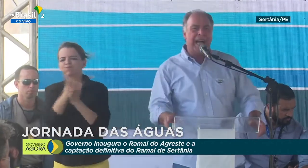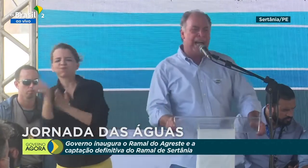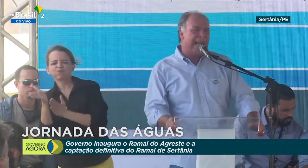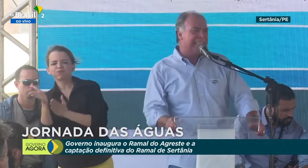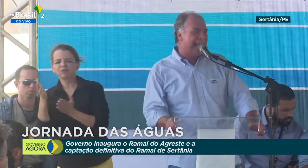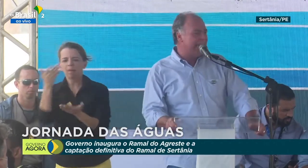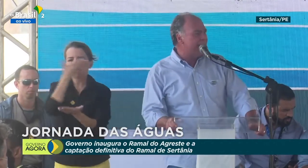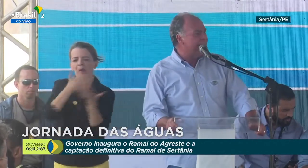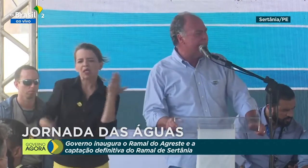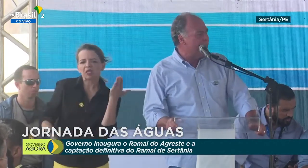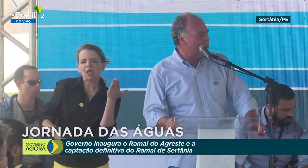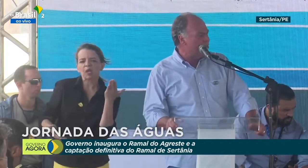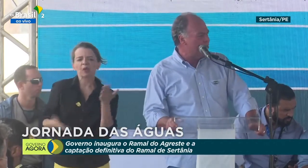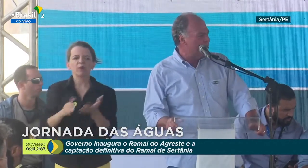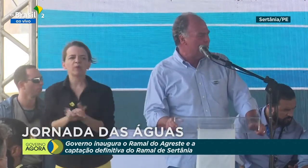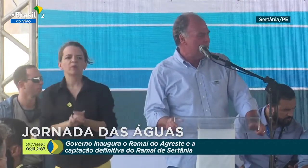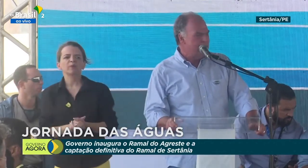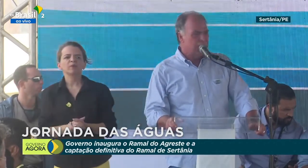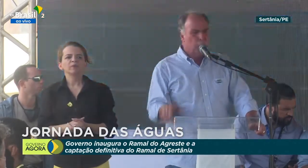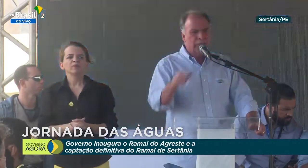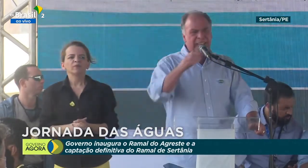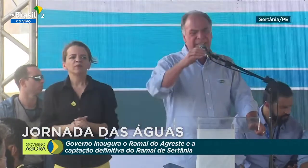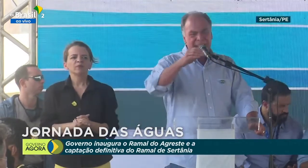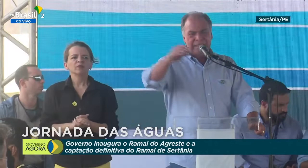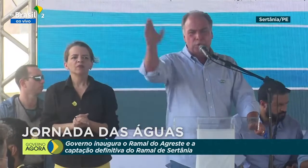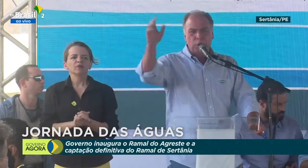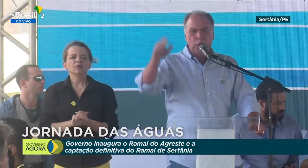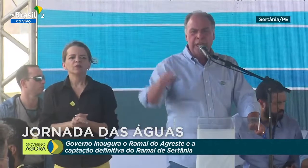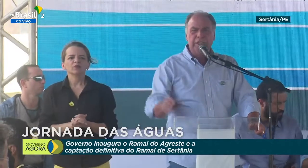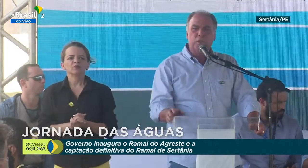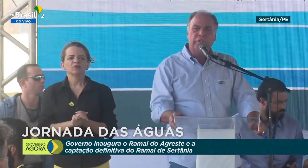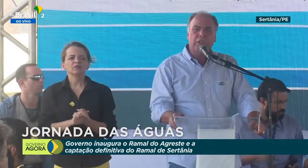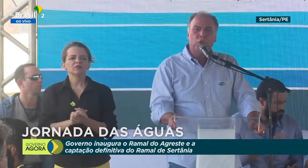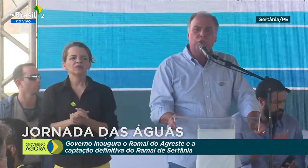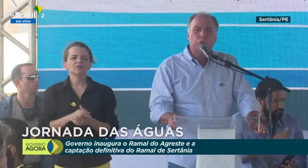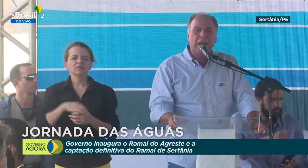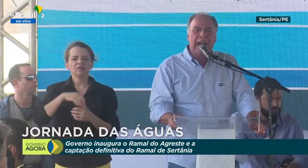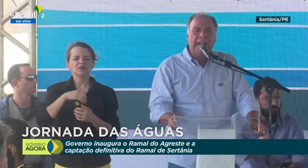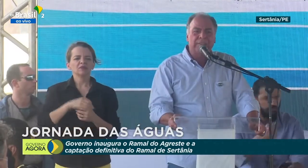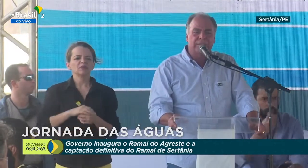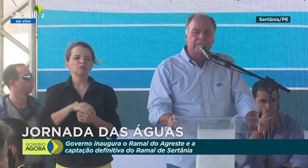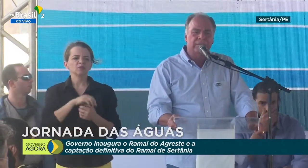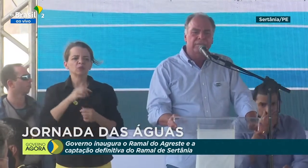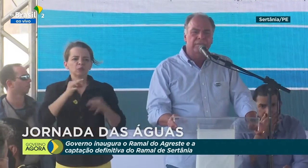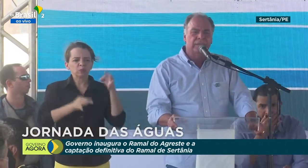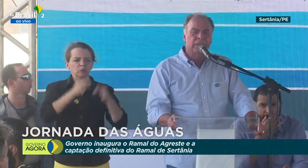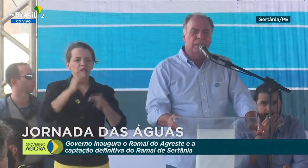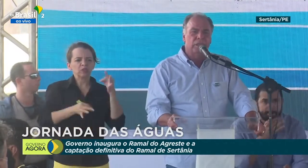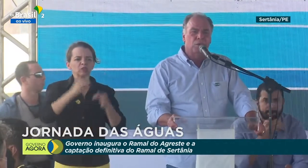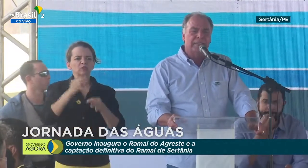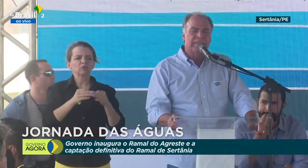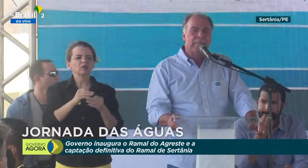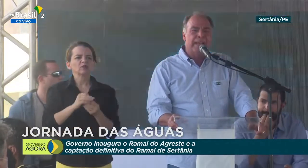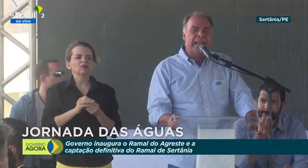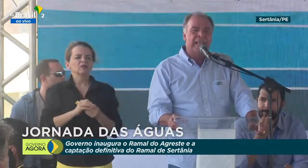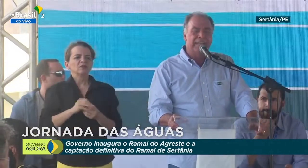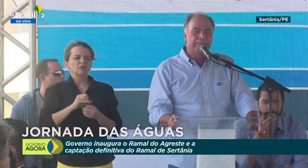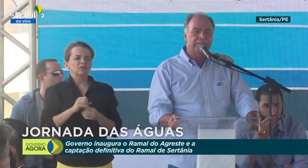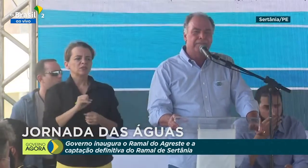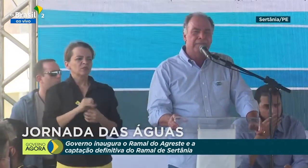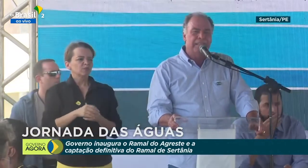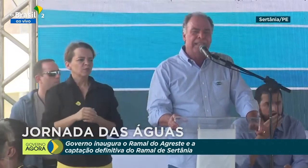caminho da radicalização, dos excessos jurídicos e constitucionais. Uma